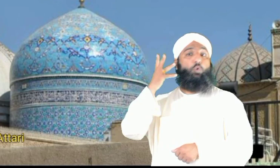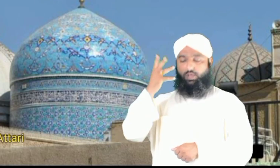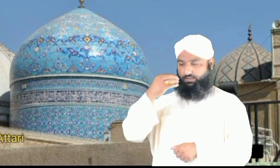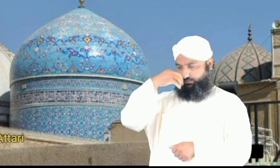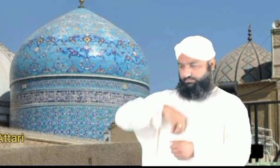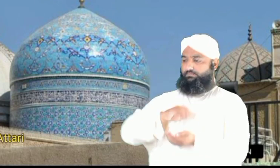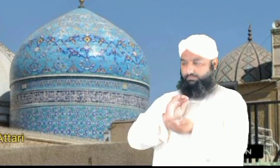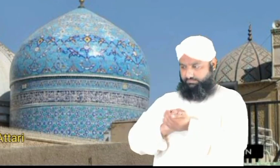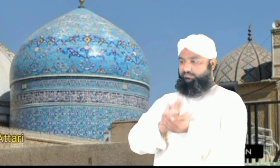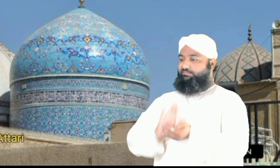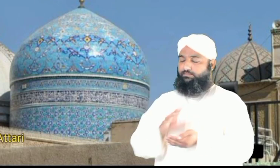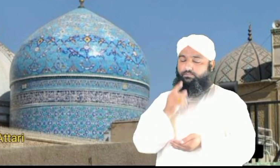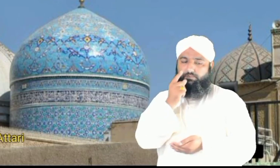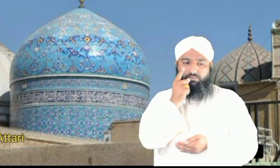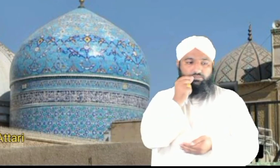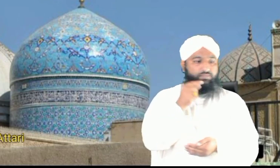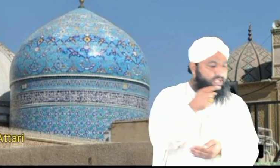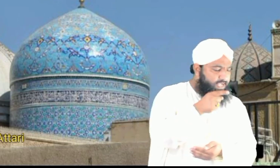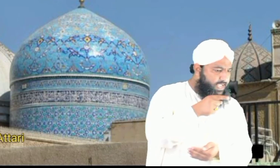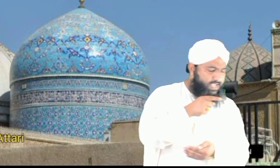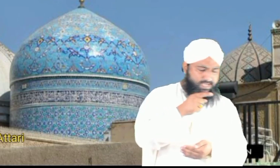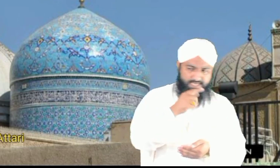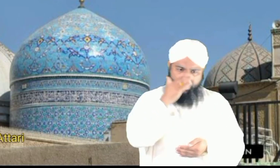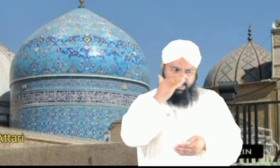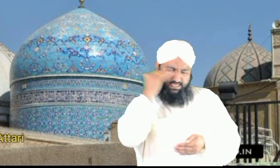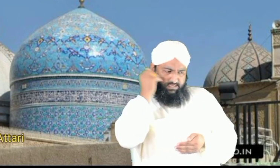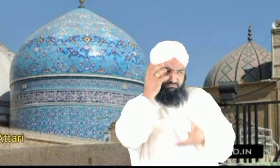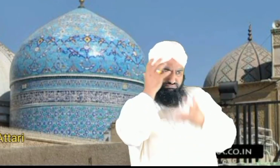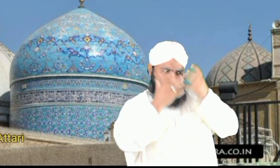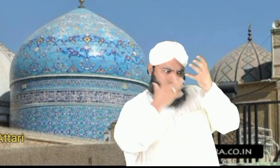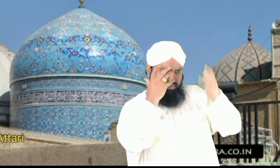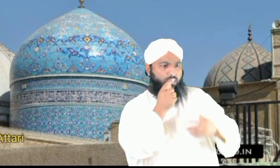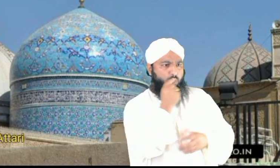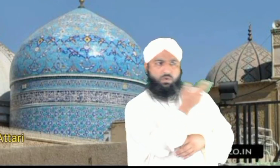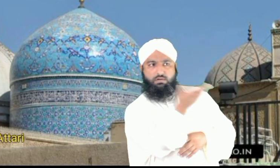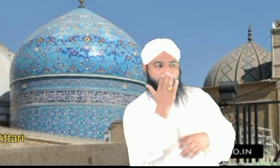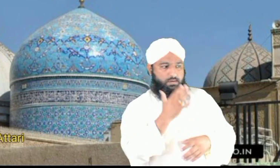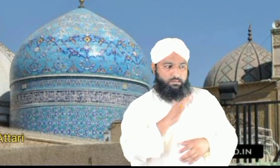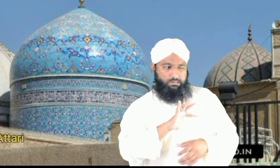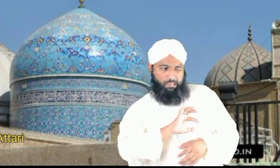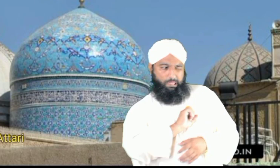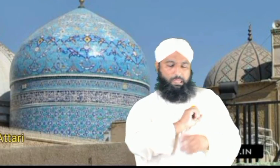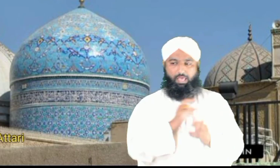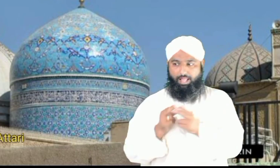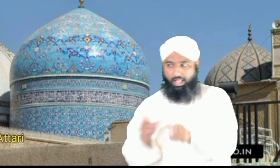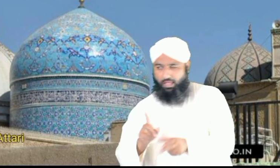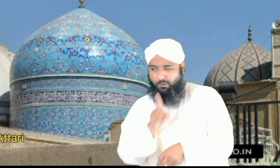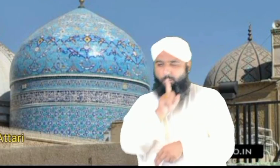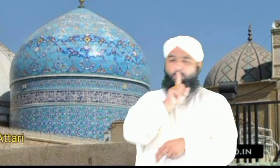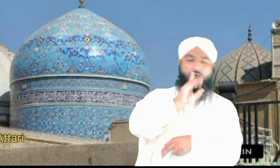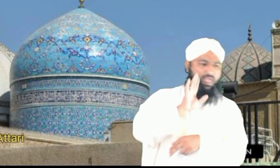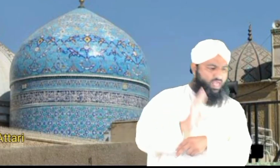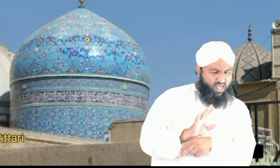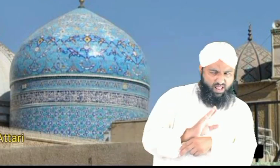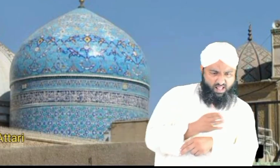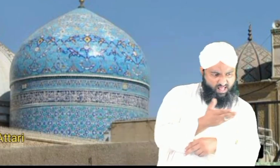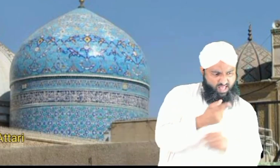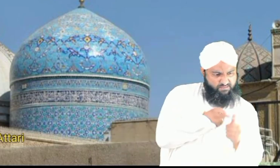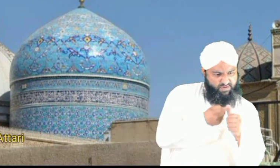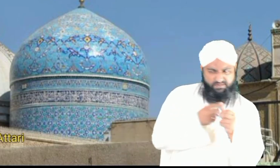کہ ہم سے تو لوگ مال چھپاتے ہیں، یہ نوجوان خود ہی اپنا مال بتا رہا ہے کہ کہاں ہیں؟ تو کہا میرے لباس کے اندر سلے ہوئے